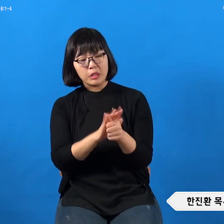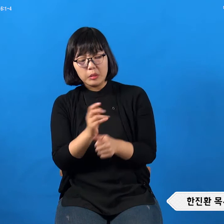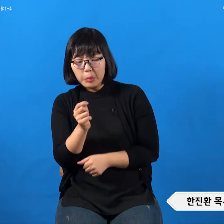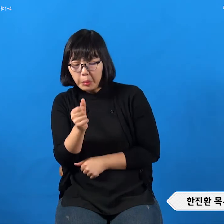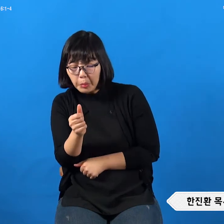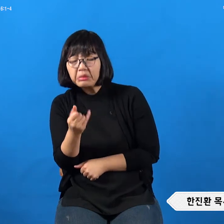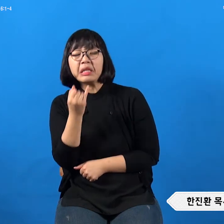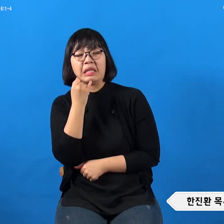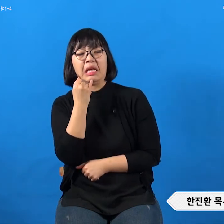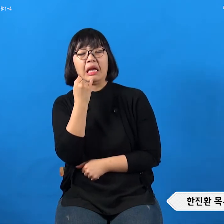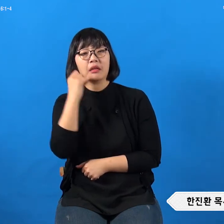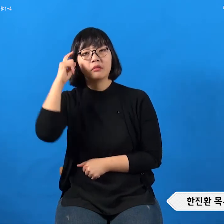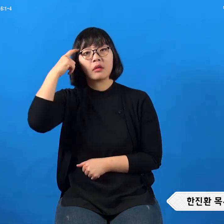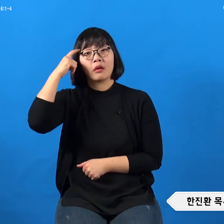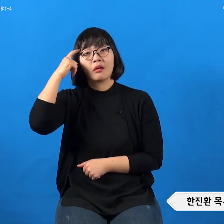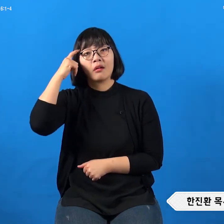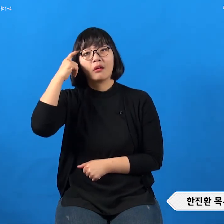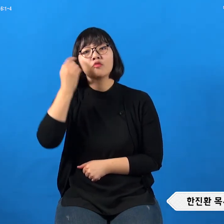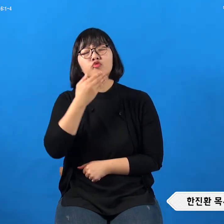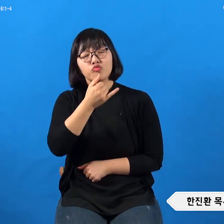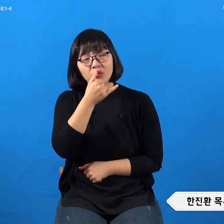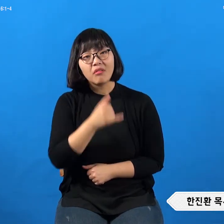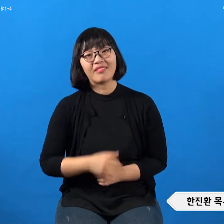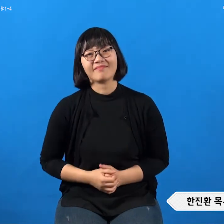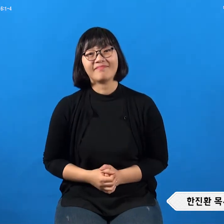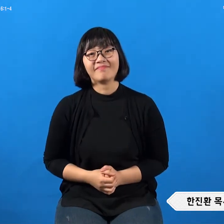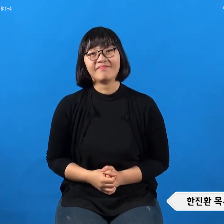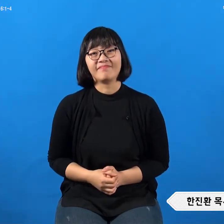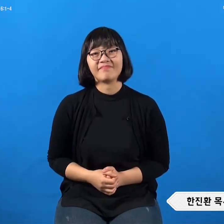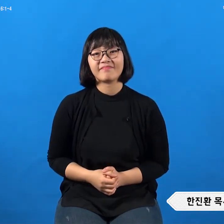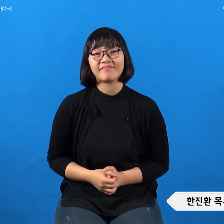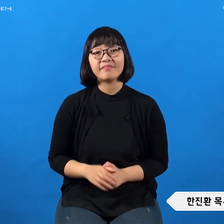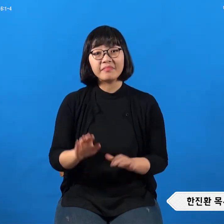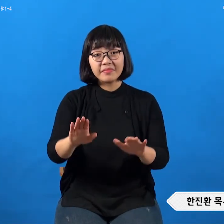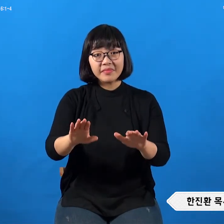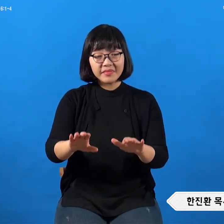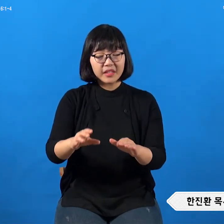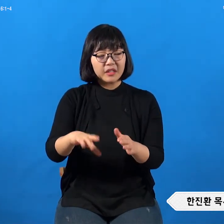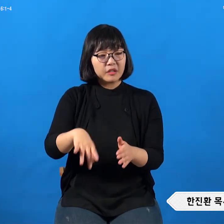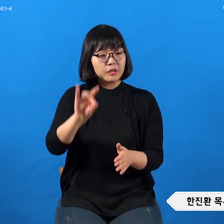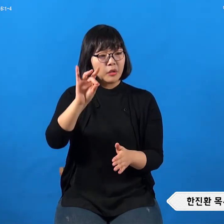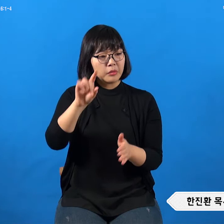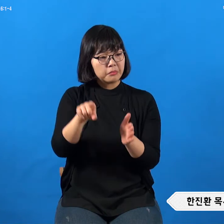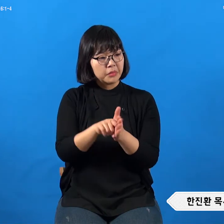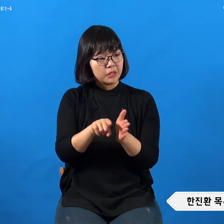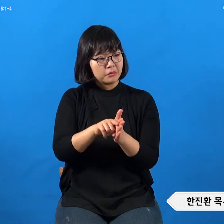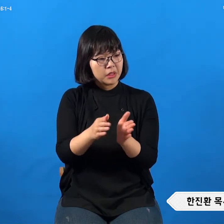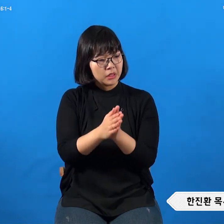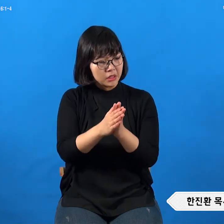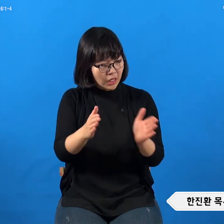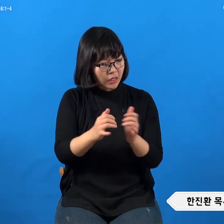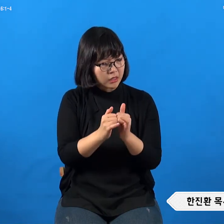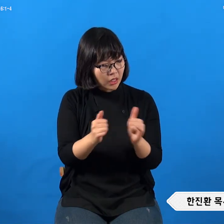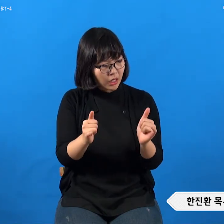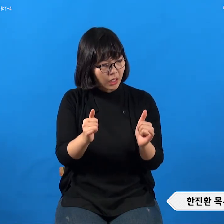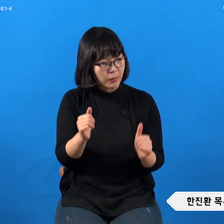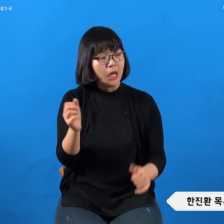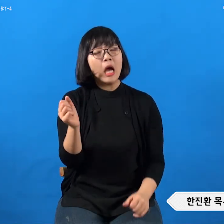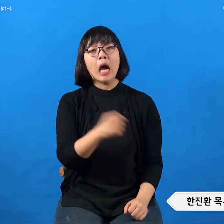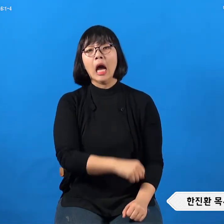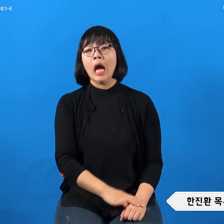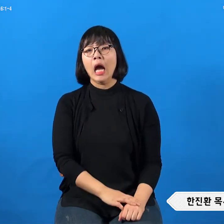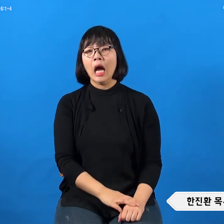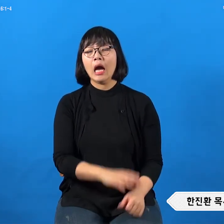거야. 의식이 그런 식으로 굳어지지 않겠습니까? 초신자들도 자꾸 그 말을 들으면 연보라는 것은